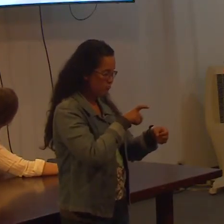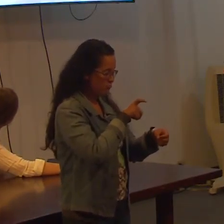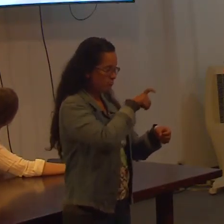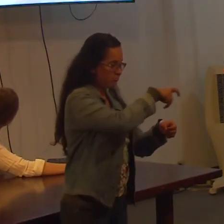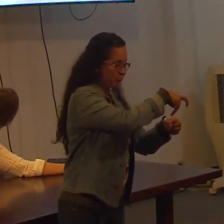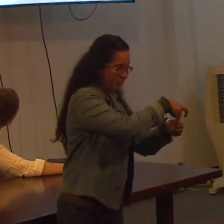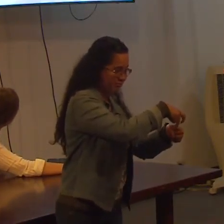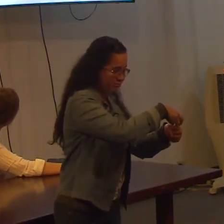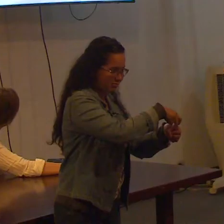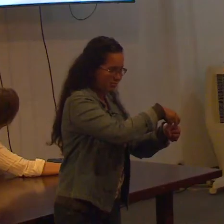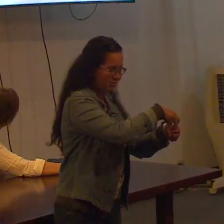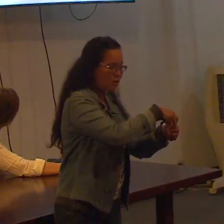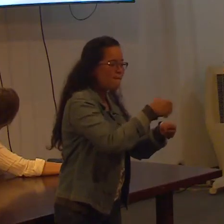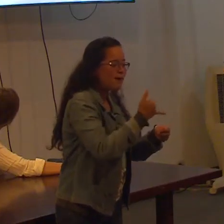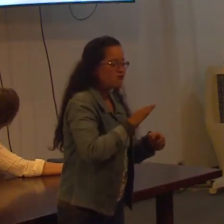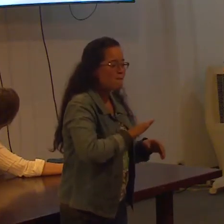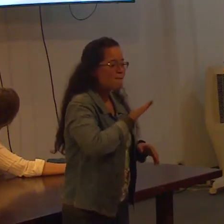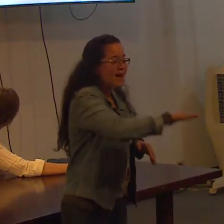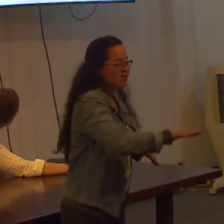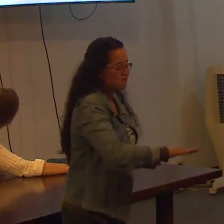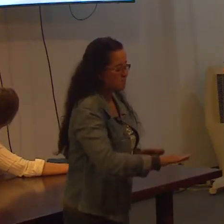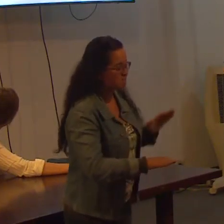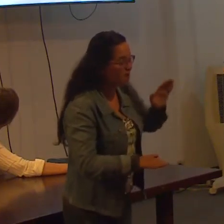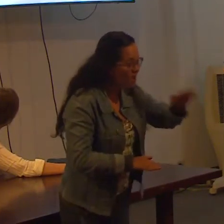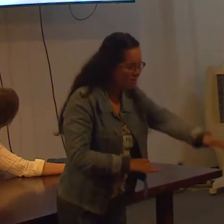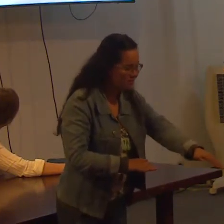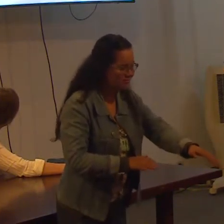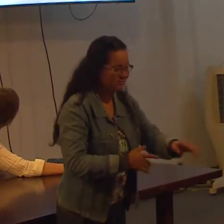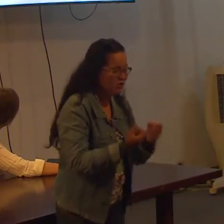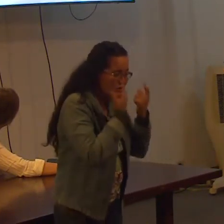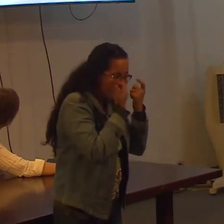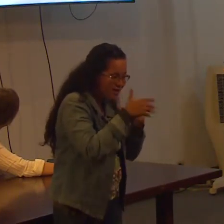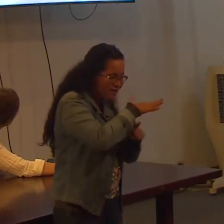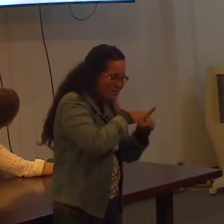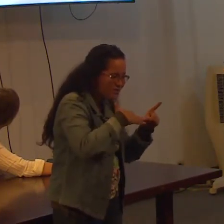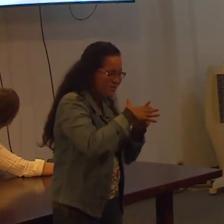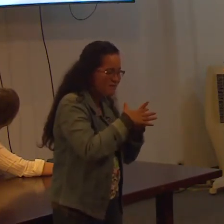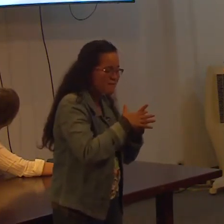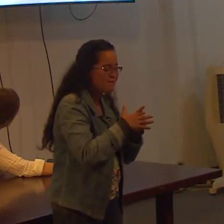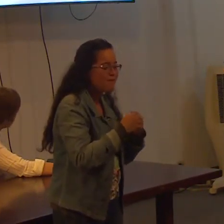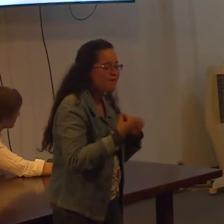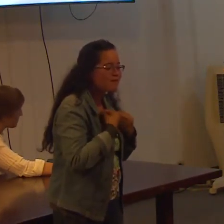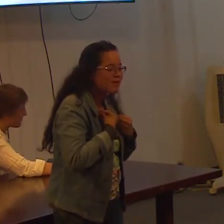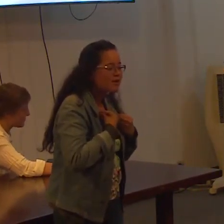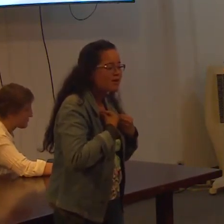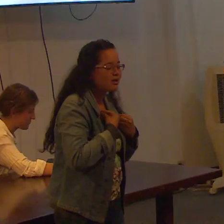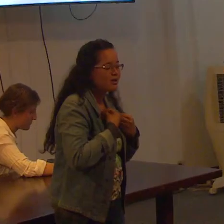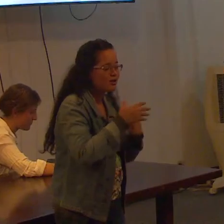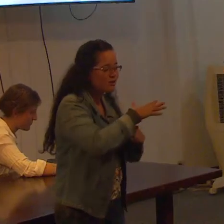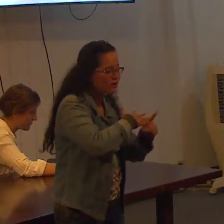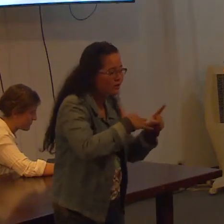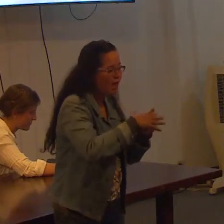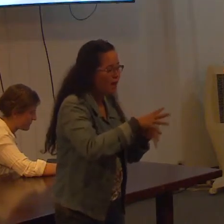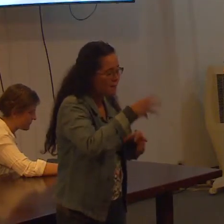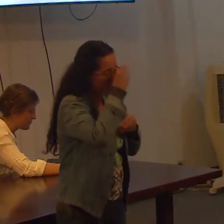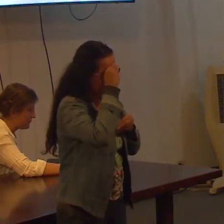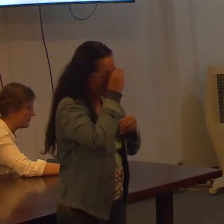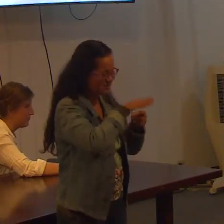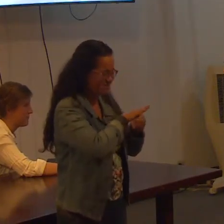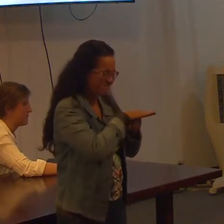más allá. Implicaba comprender ese contexto, vivir el momento con todas sus diversidades, aprender de las adversidades, no